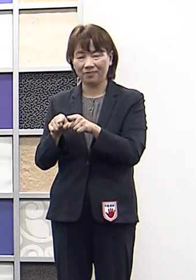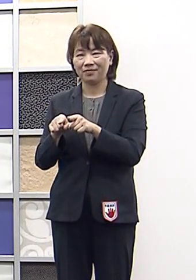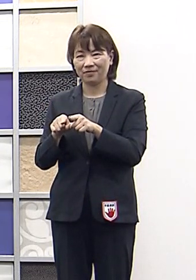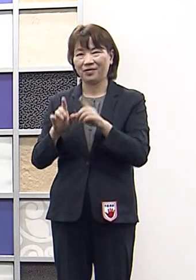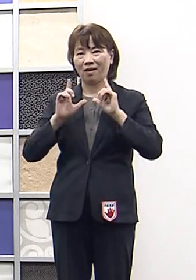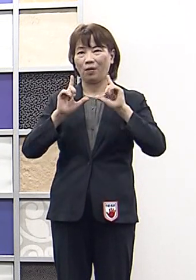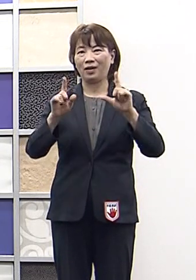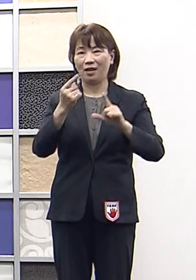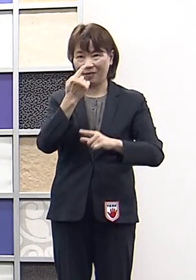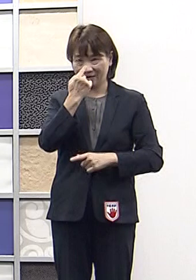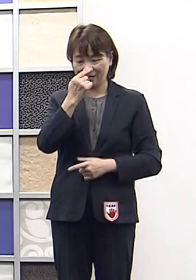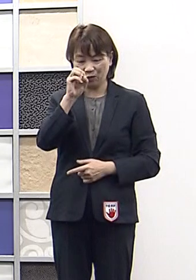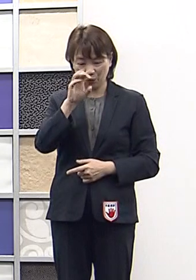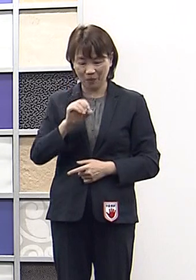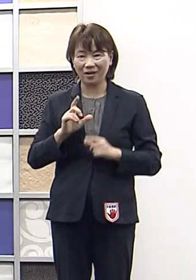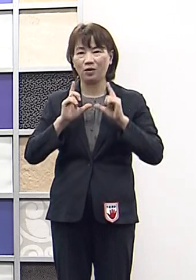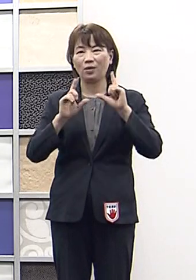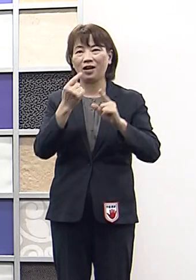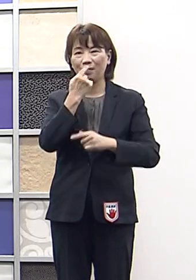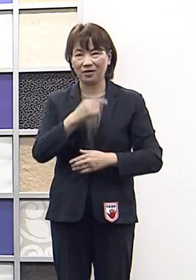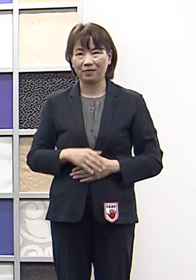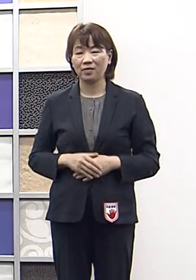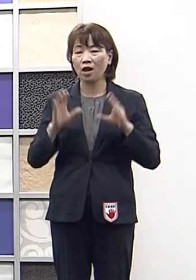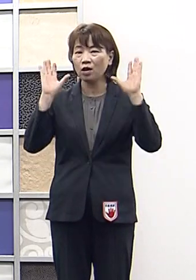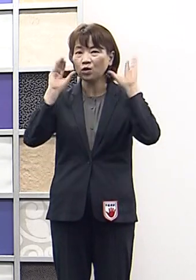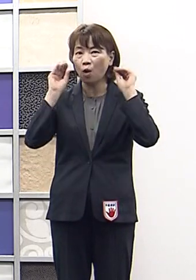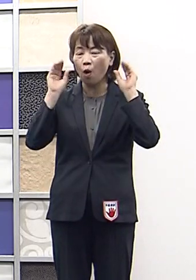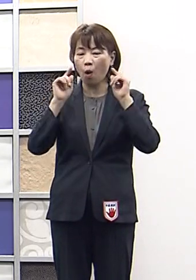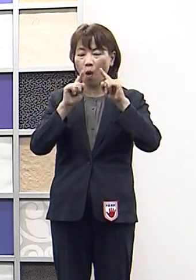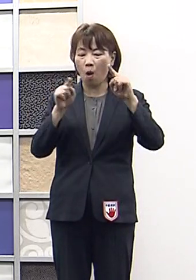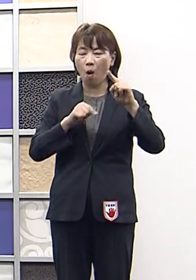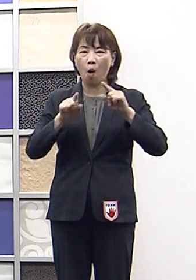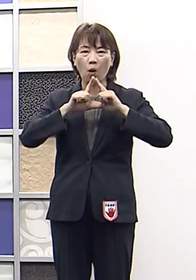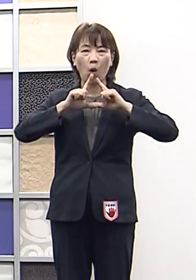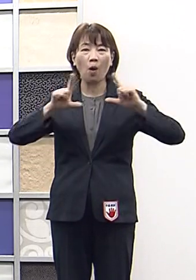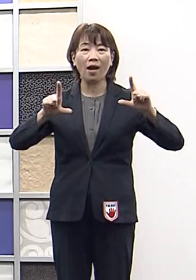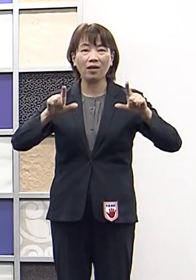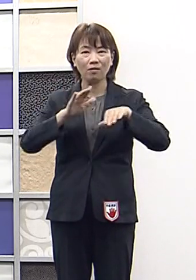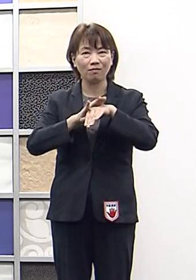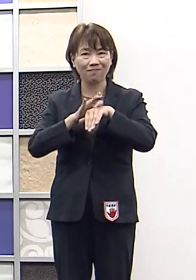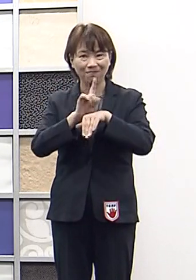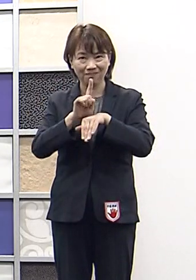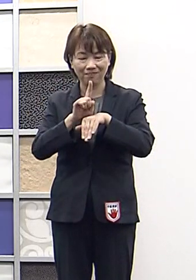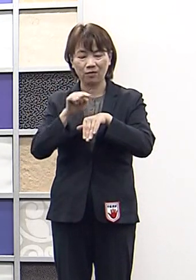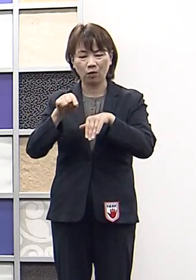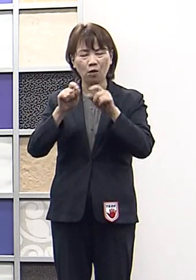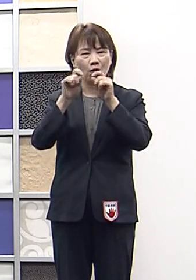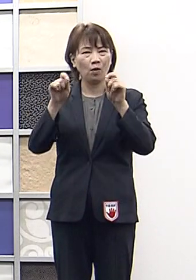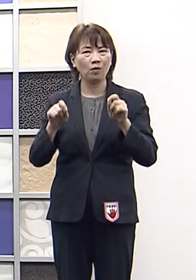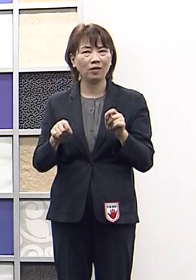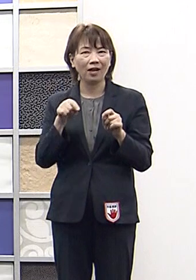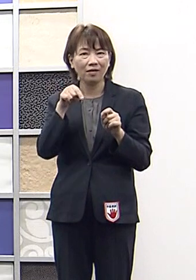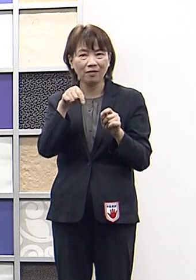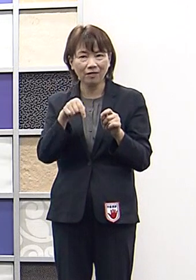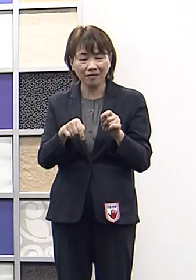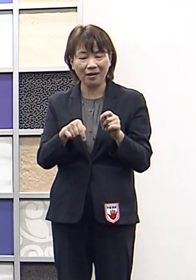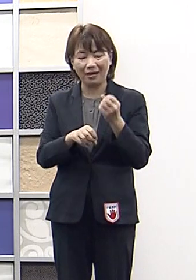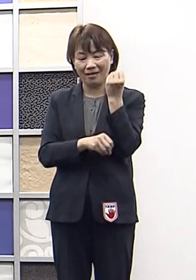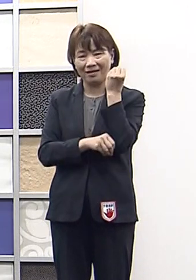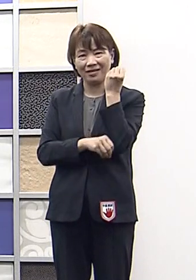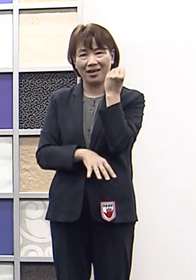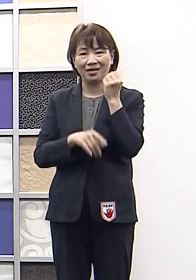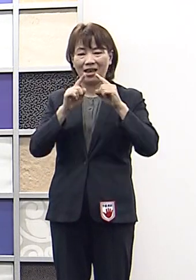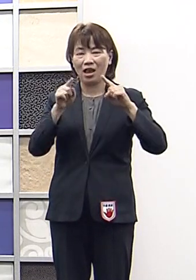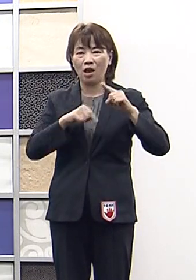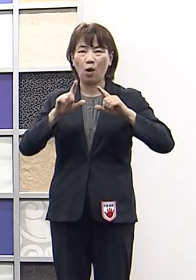から順々に答えたいと、はい、まずあの情報公開のありように関してはですね、この手のこの問題に関してはもう原則公開